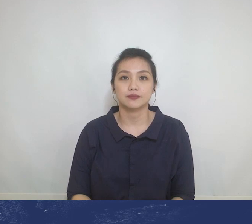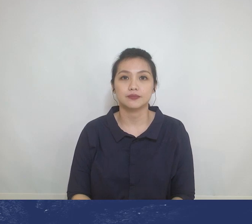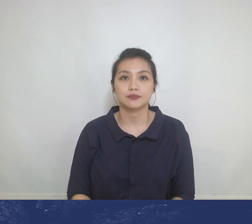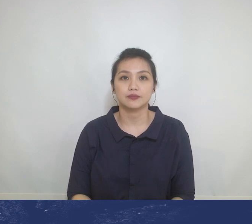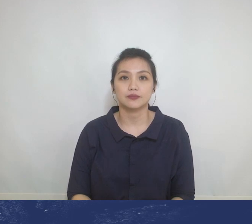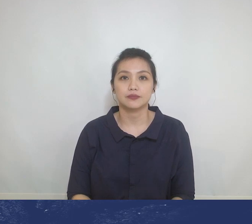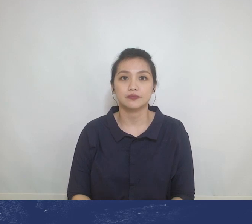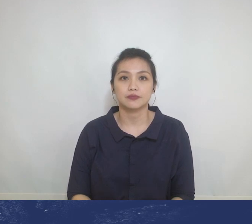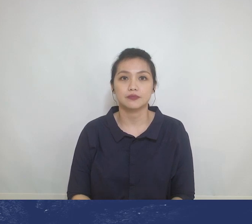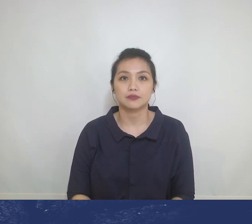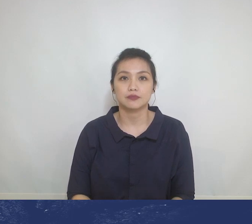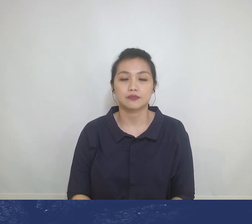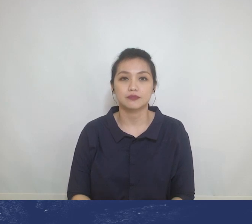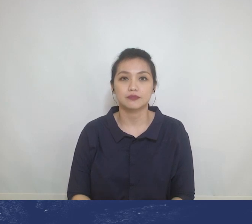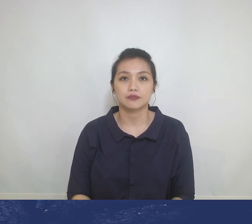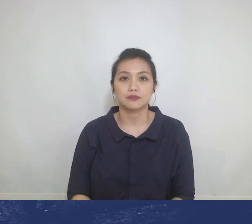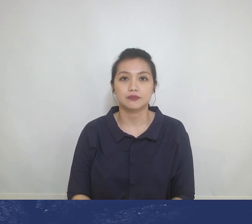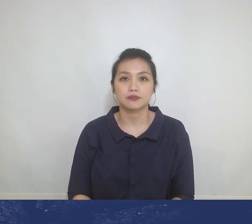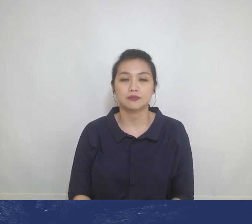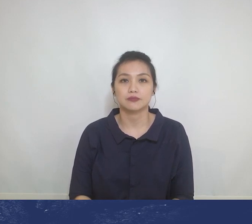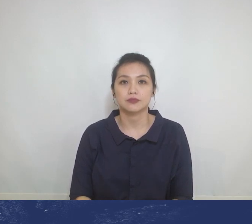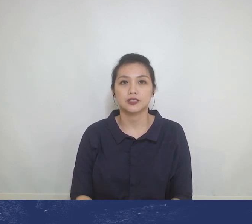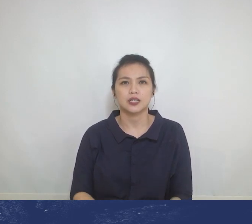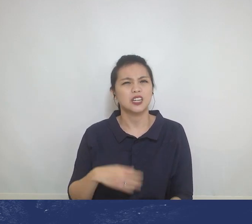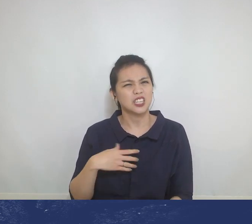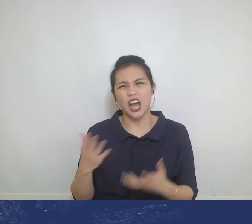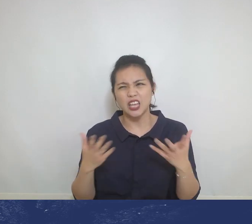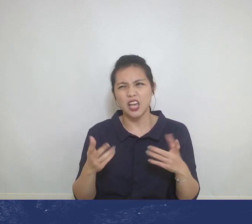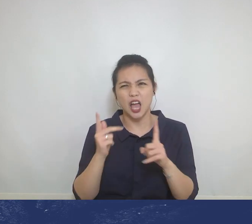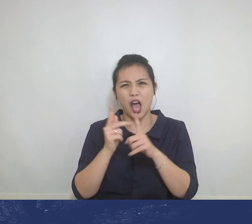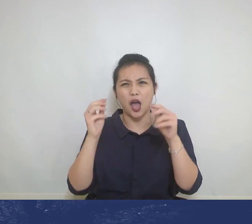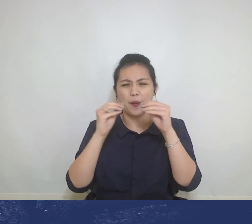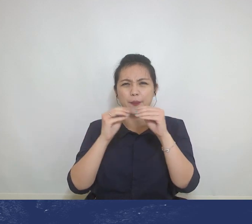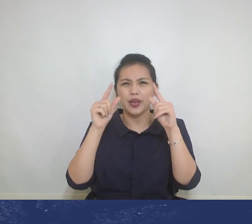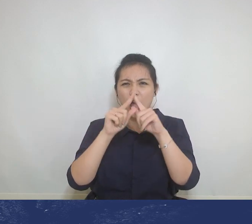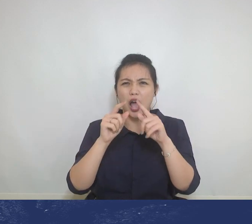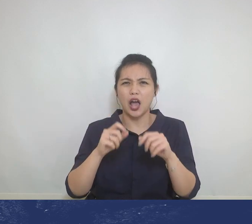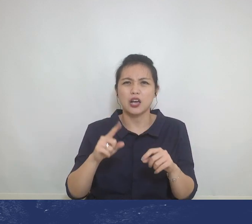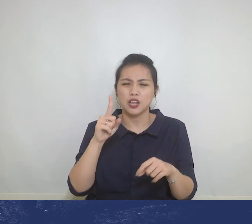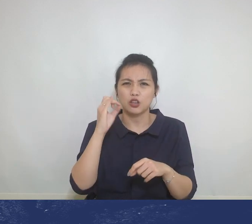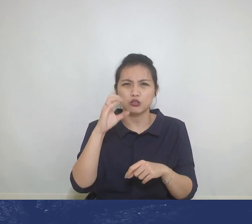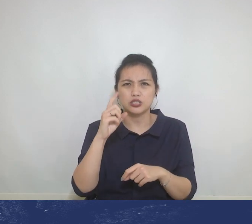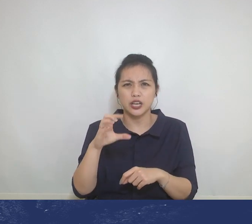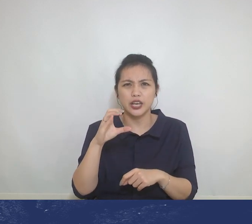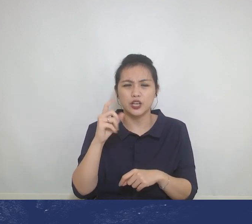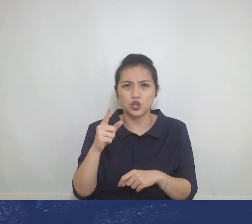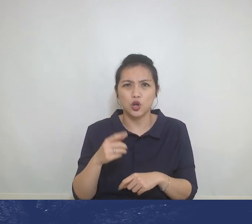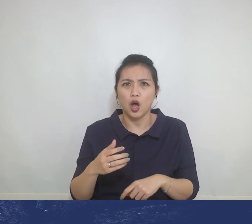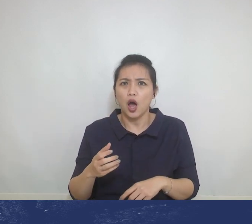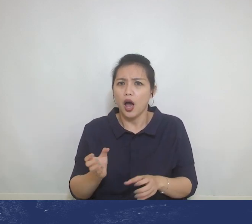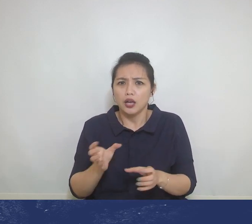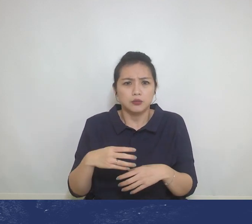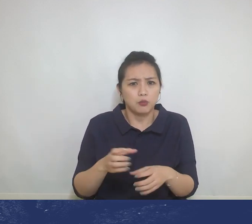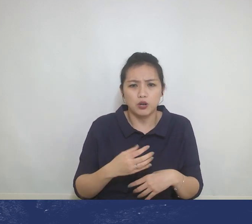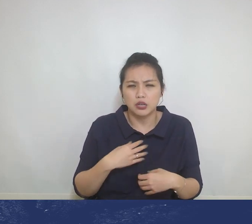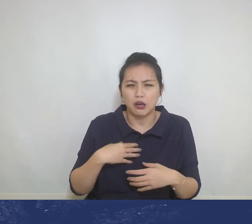saya bisa kadang kayaknya dia HbA1c angka 11, diabetes ini kayaknya langsung membuat saya itu